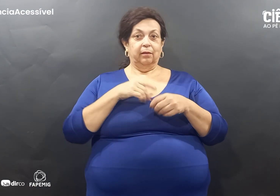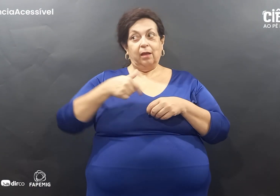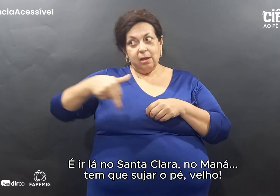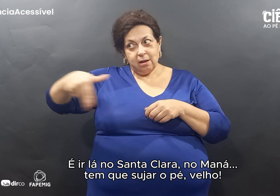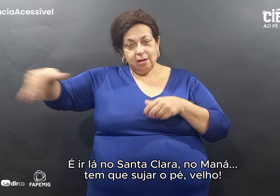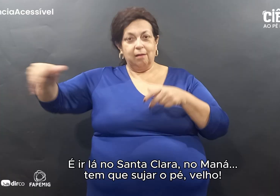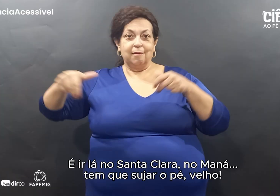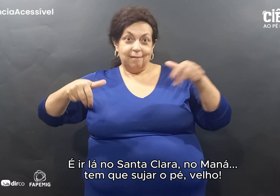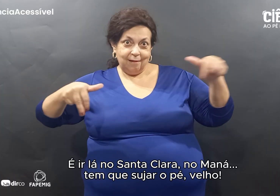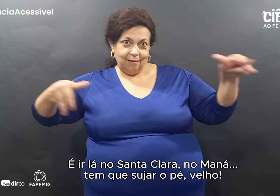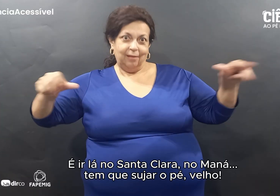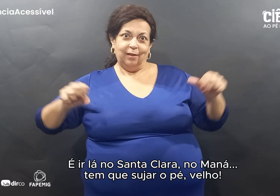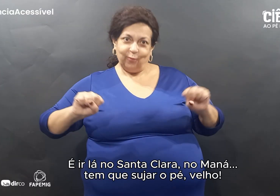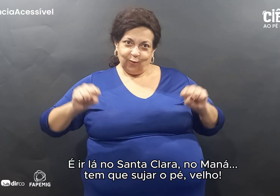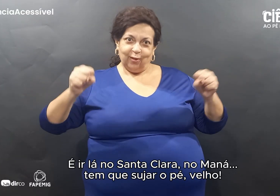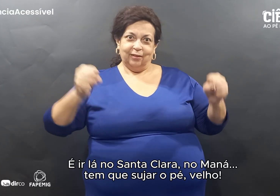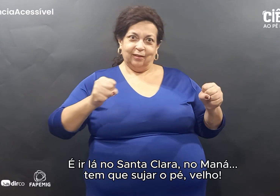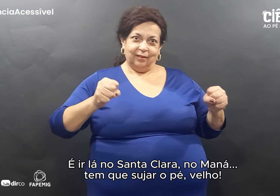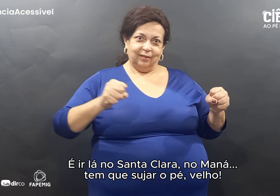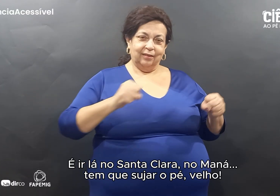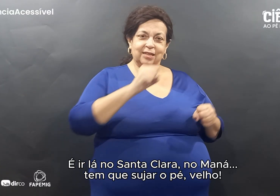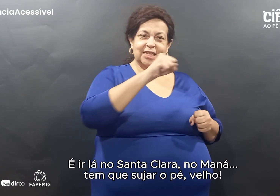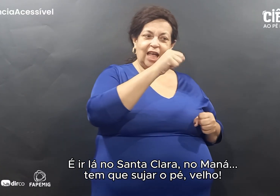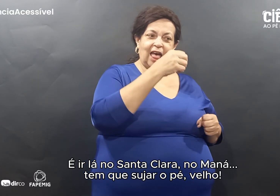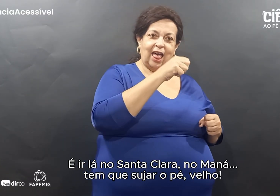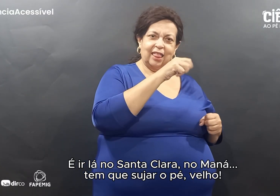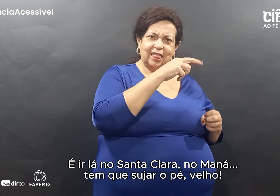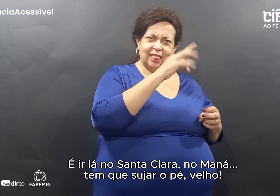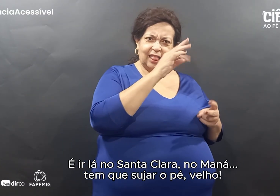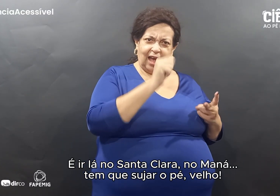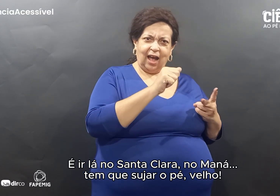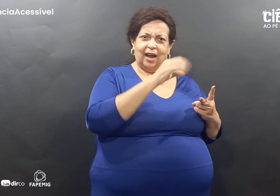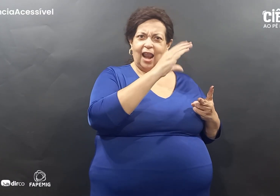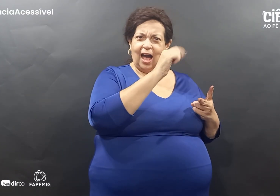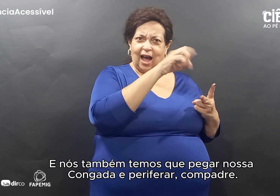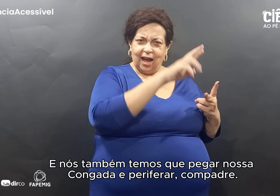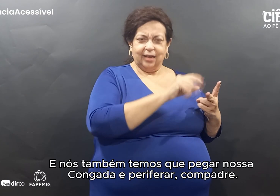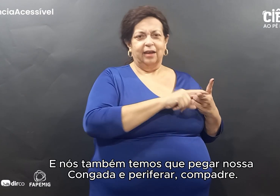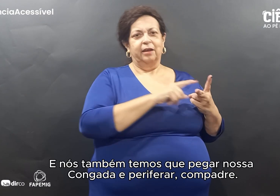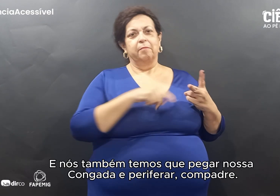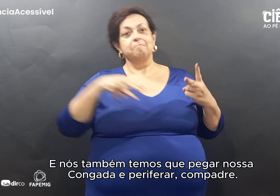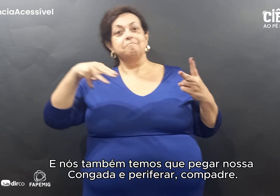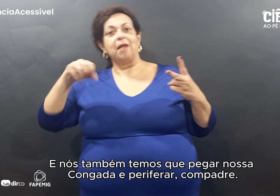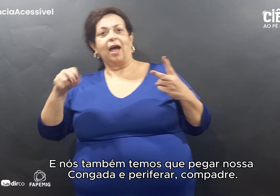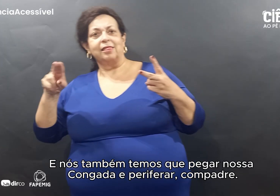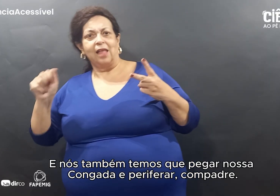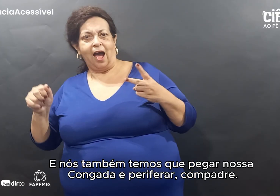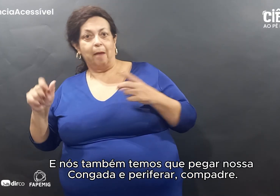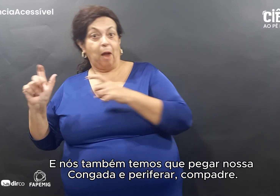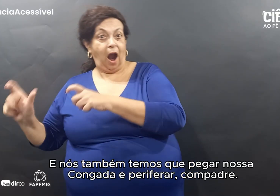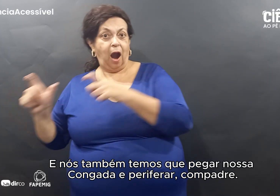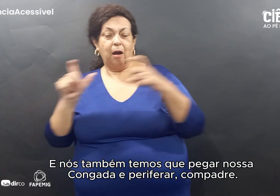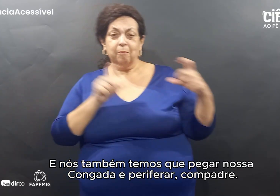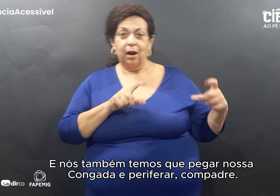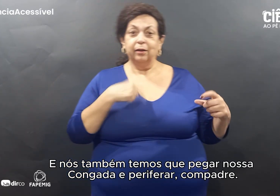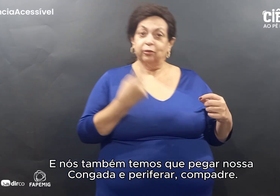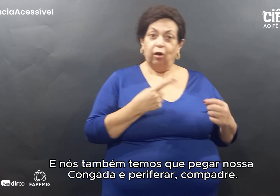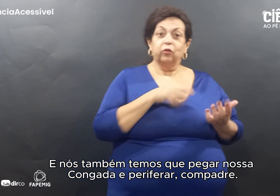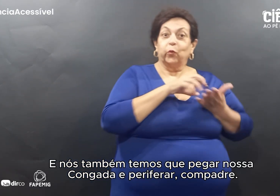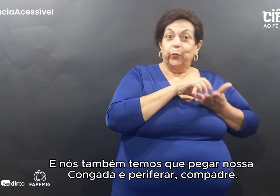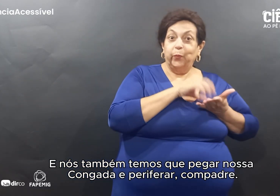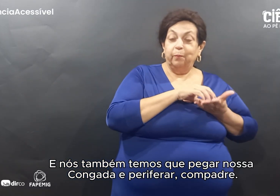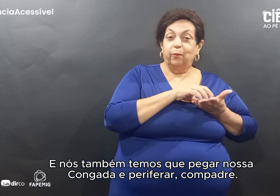compadre. É ir lá no Santa Clara, no Maná. Tem que sujar o pé, velho. E nós também temos que pegar a nossa congada